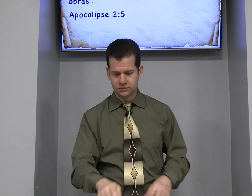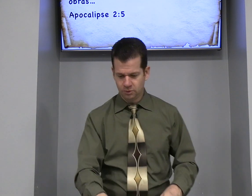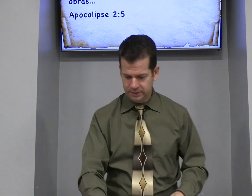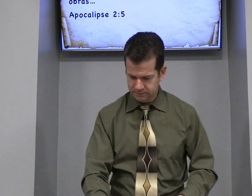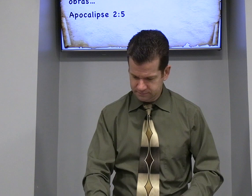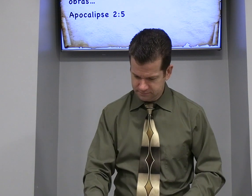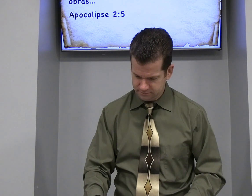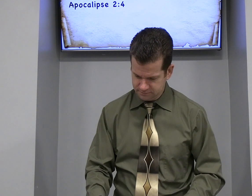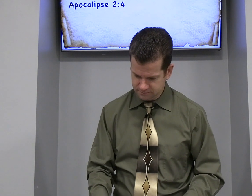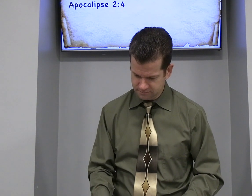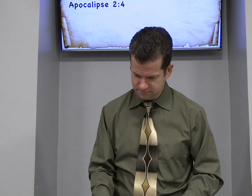11.